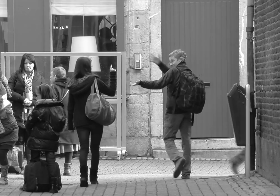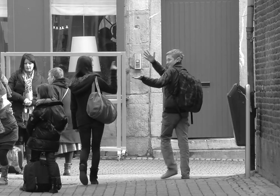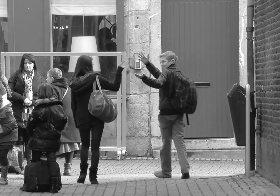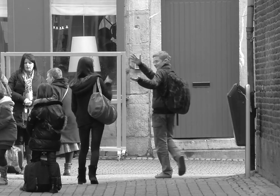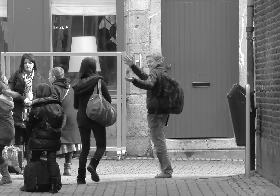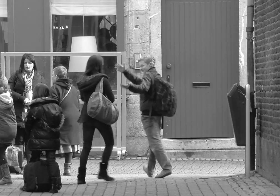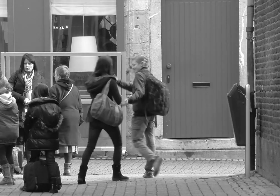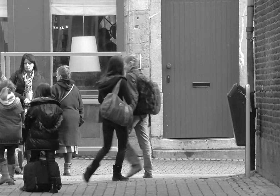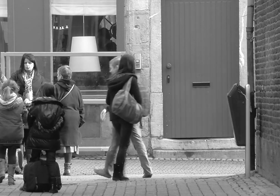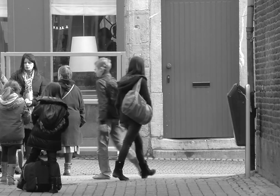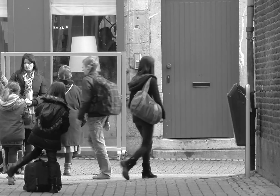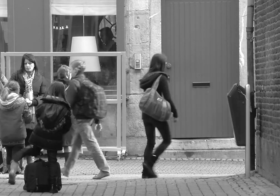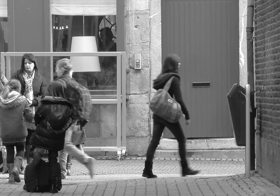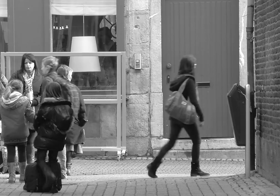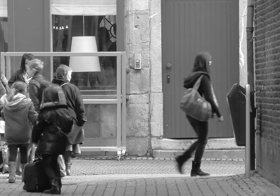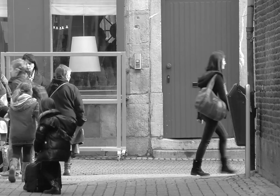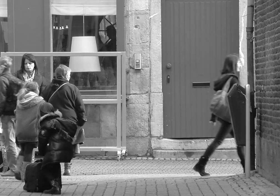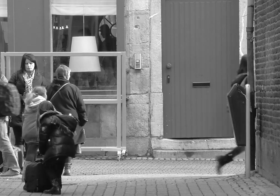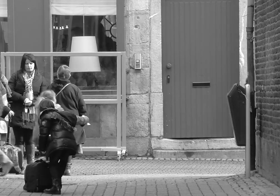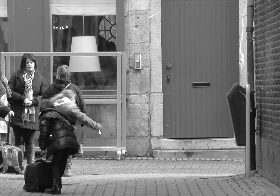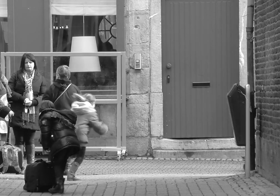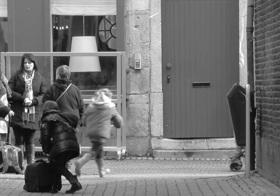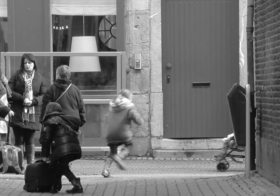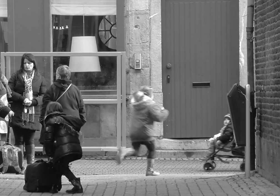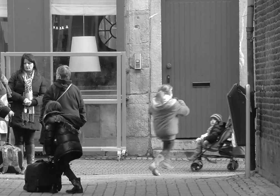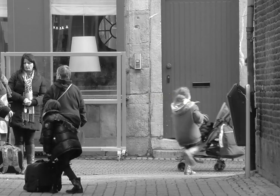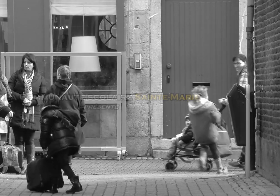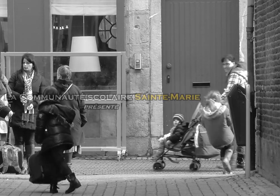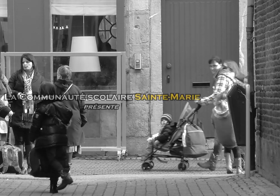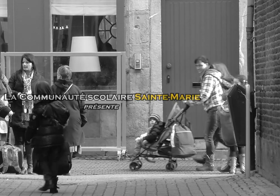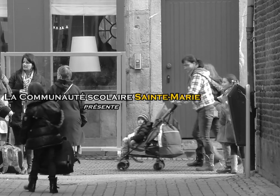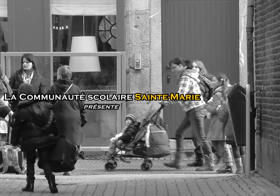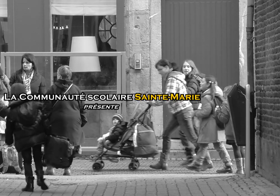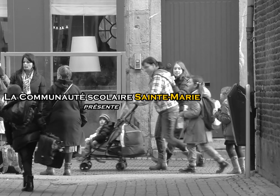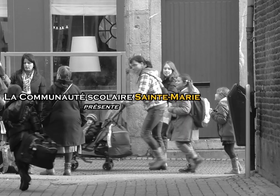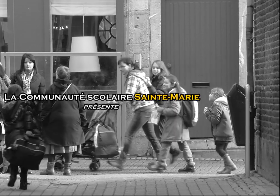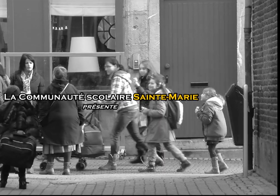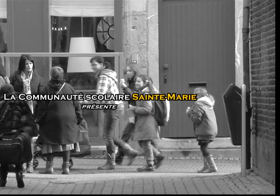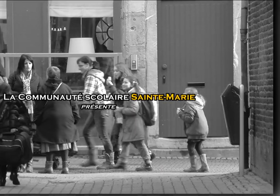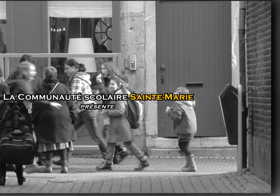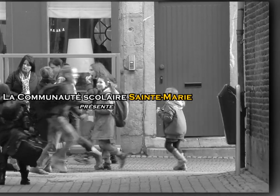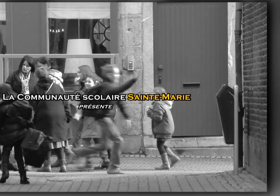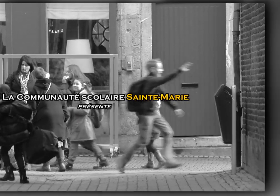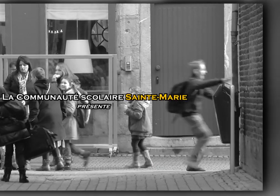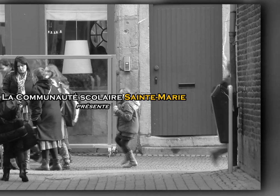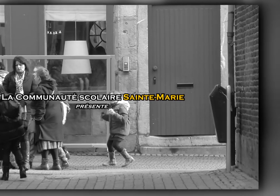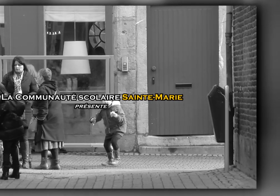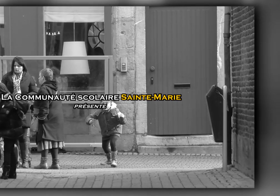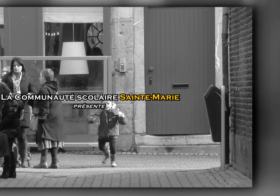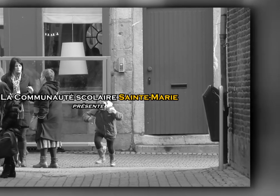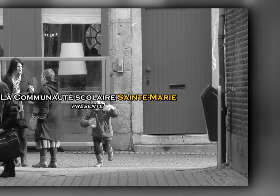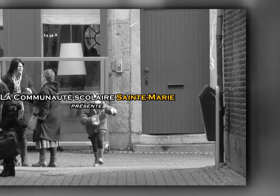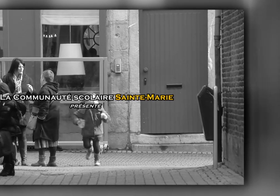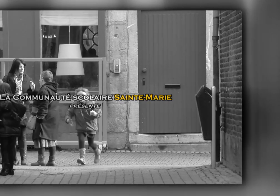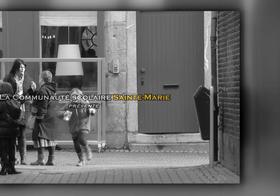partie. Et donc c'est ce qui nous a invités très tôt, en fait, après l'annonce du diagnostic, dans comment faire pour qu'ils